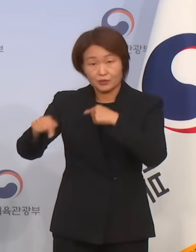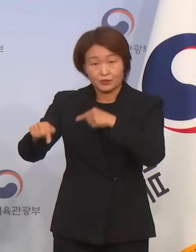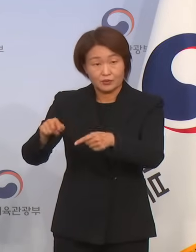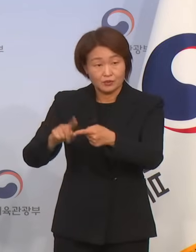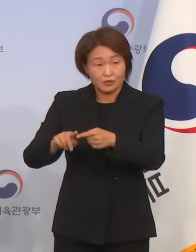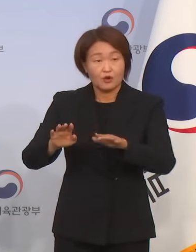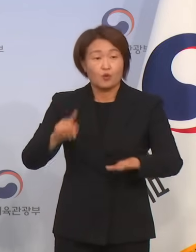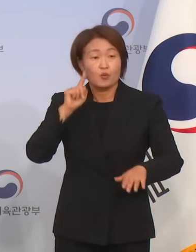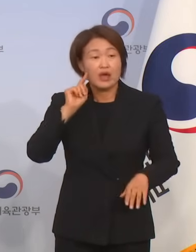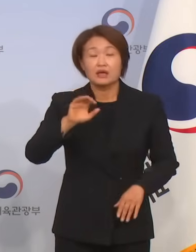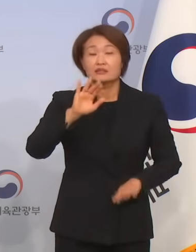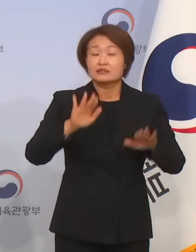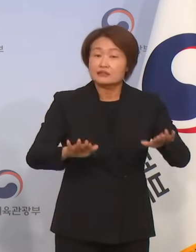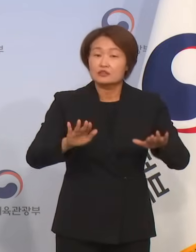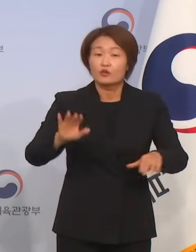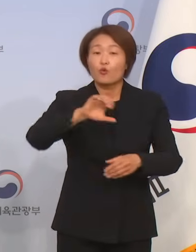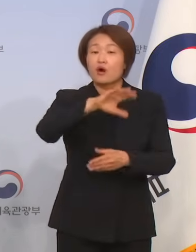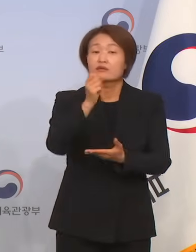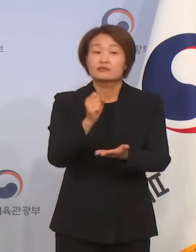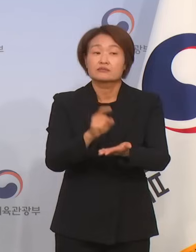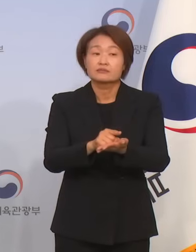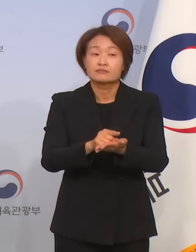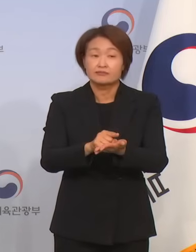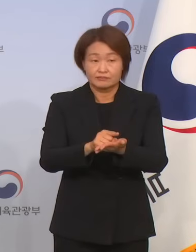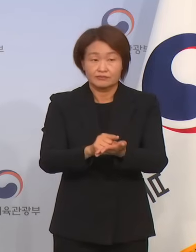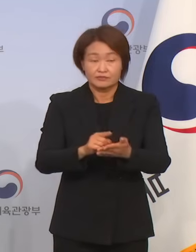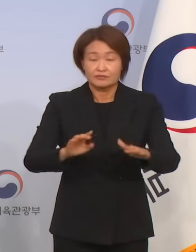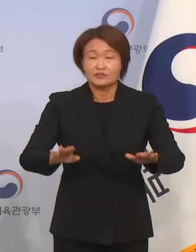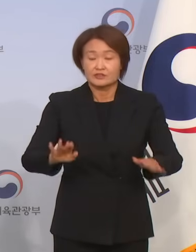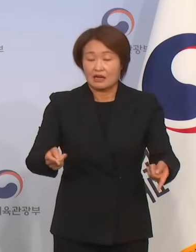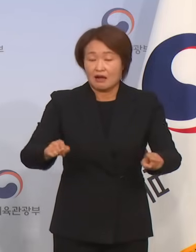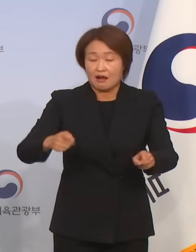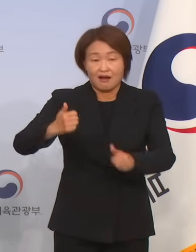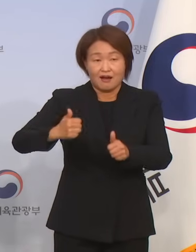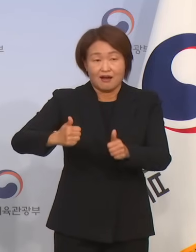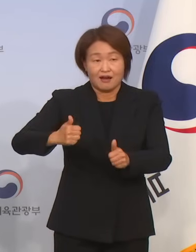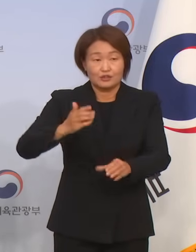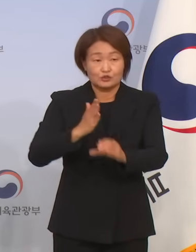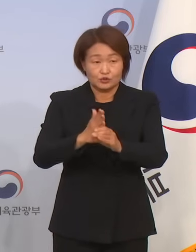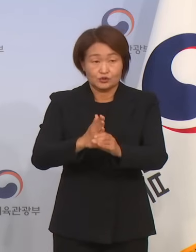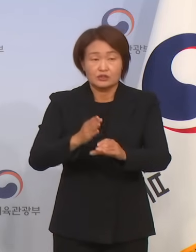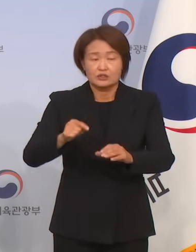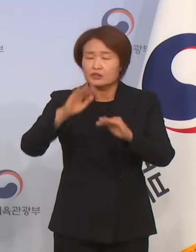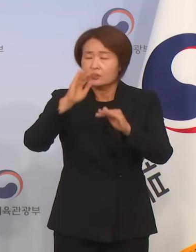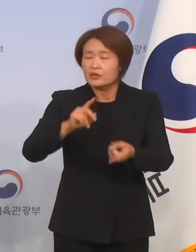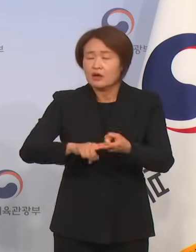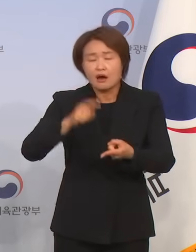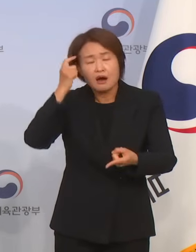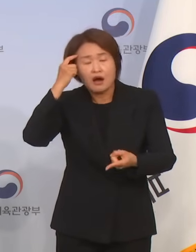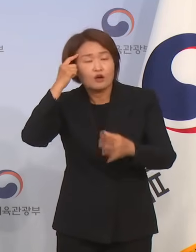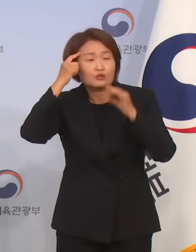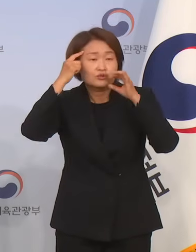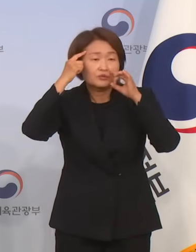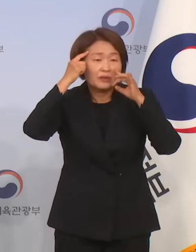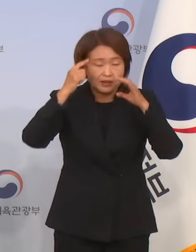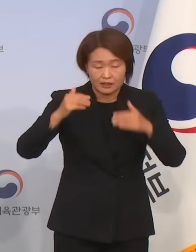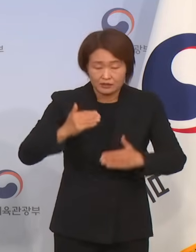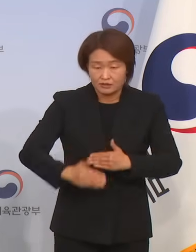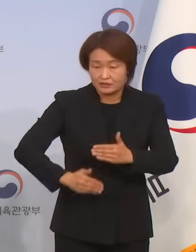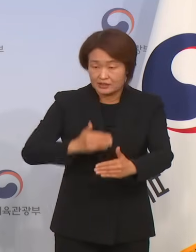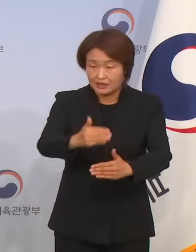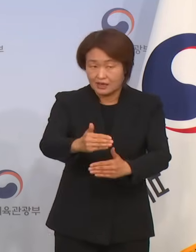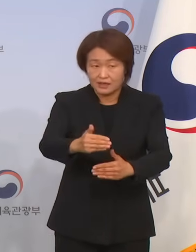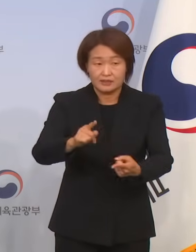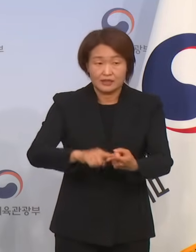어쨌든 뭐 예선 기간 중인데 예, 이 부분은 뭐 하실 때 얼마나 고려를 하셨는지 일단은 좀 궁금하고 여기에 어떤 절차적인